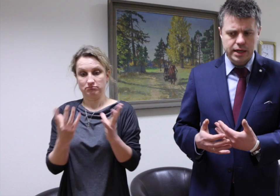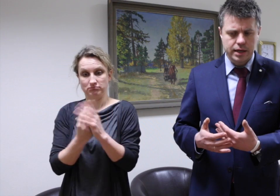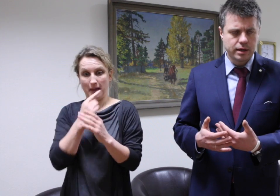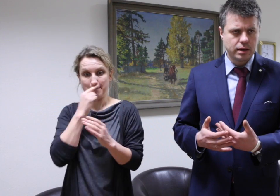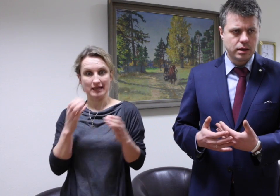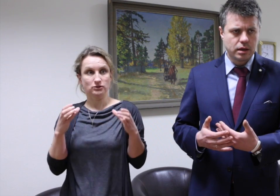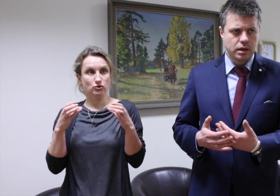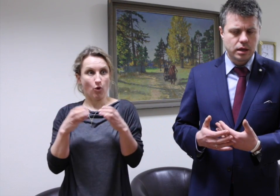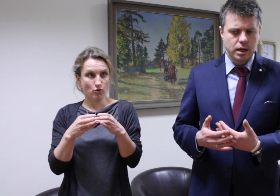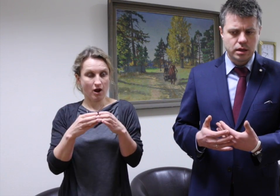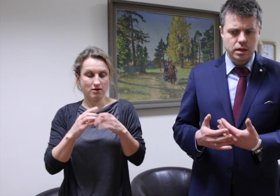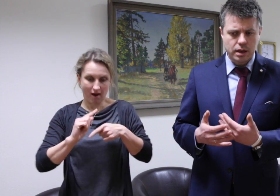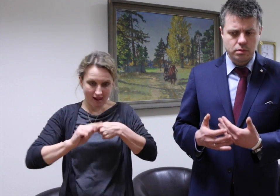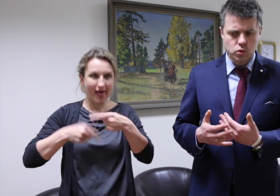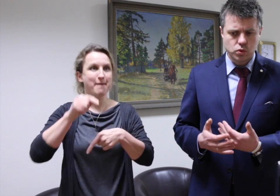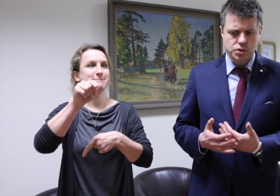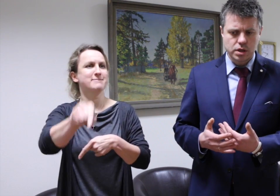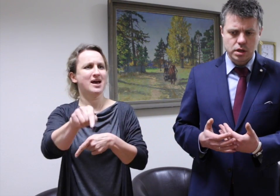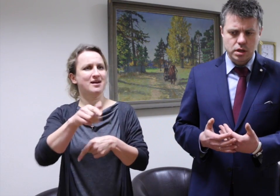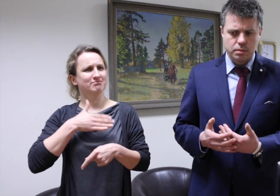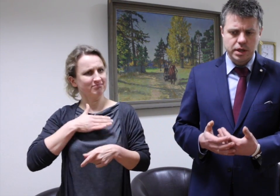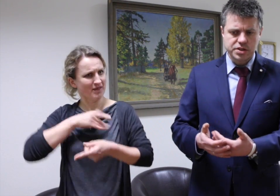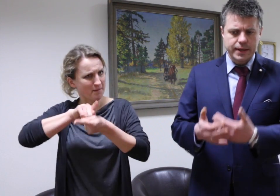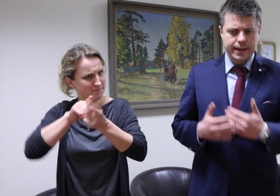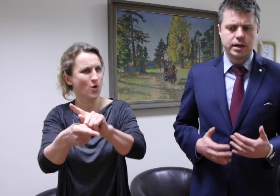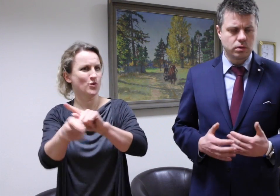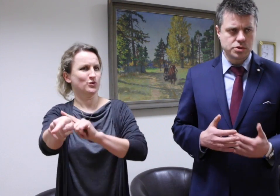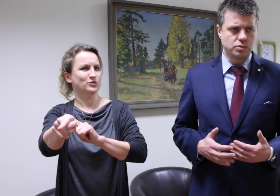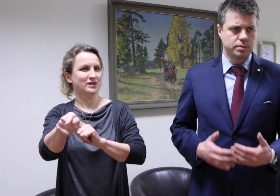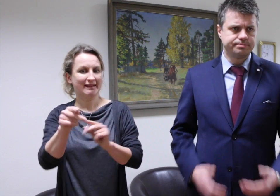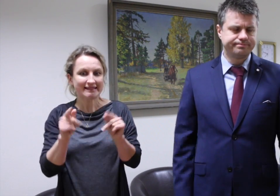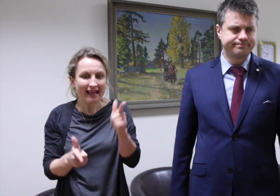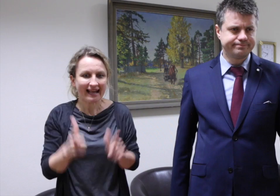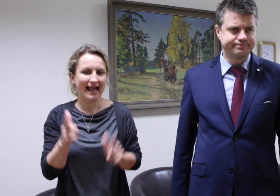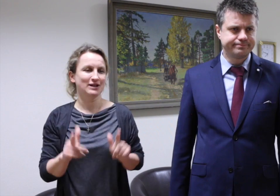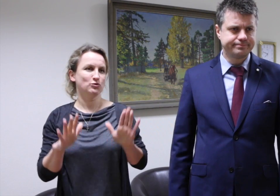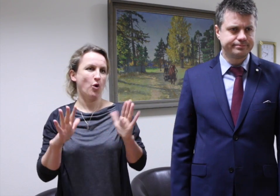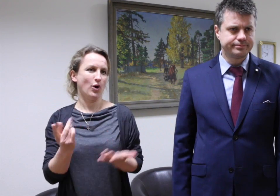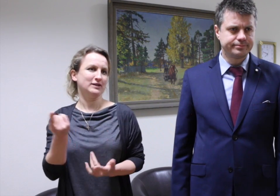meeskonnana välja, et teha muutusi, millest tegelikult kasu on.